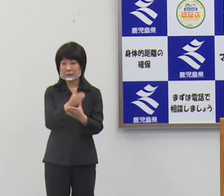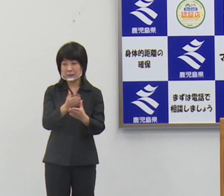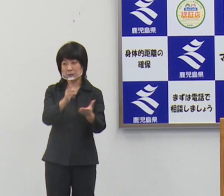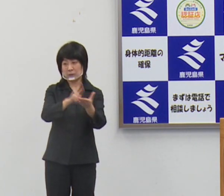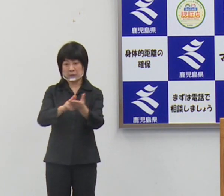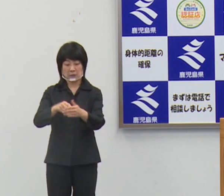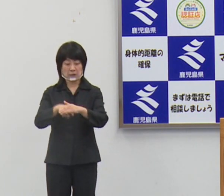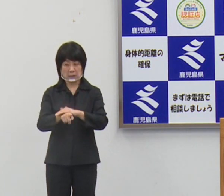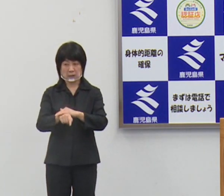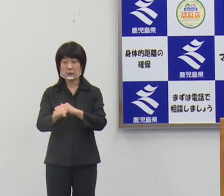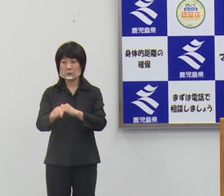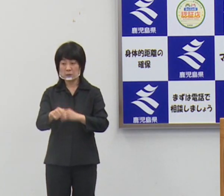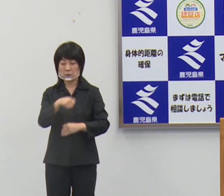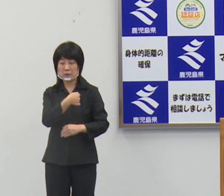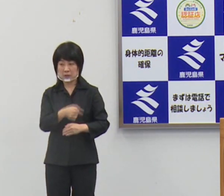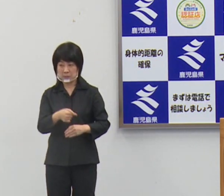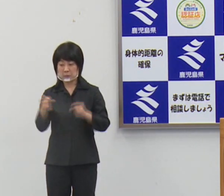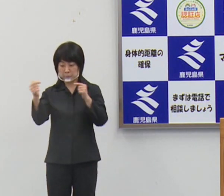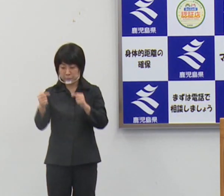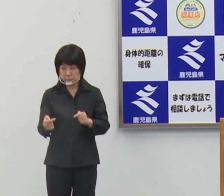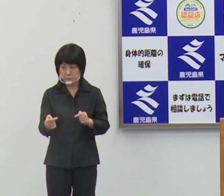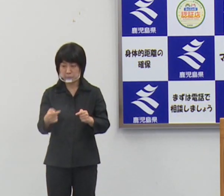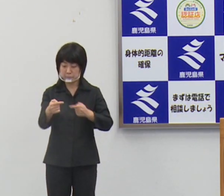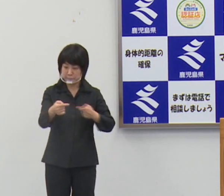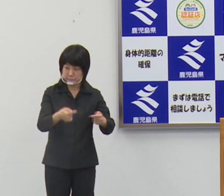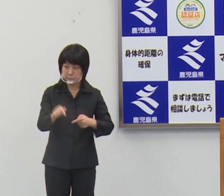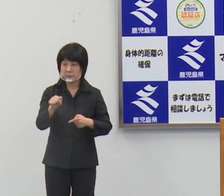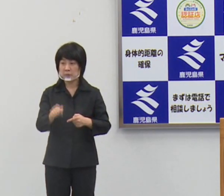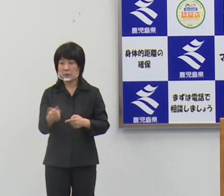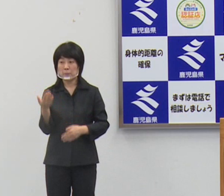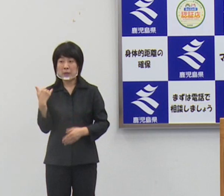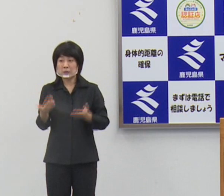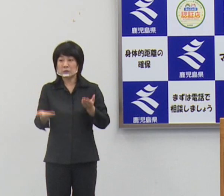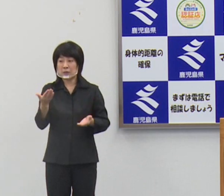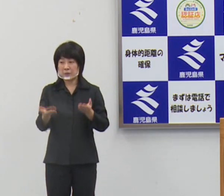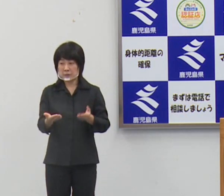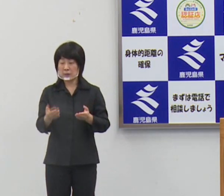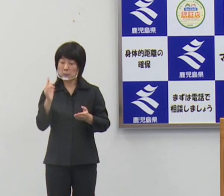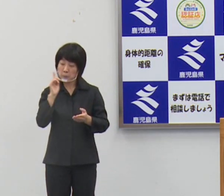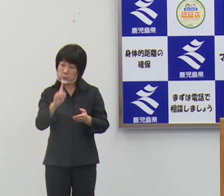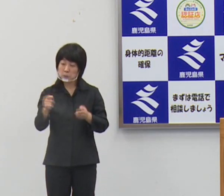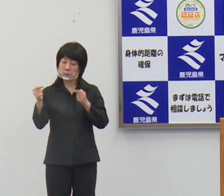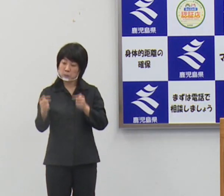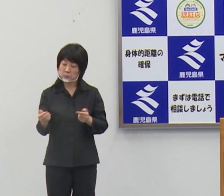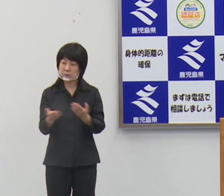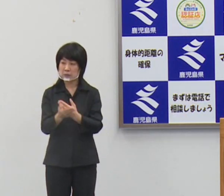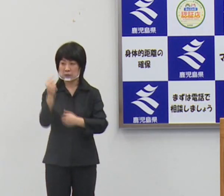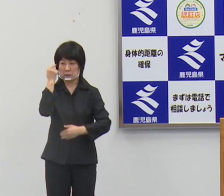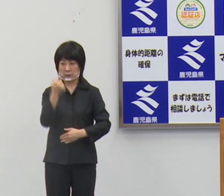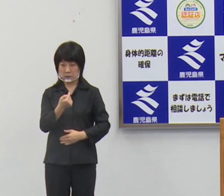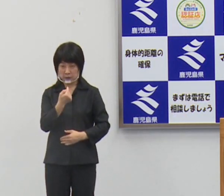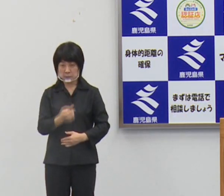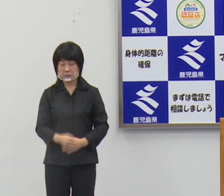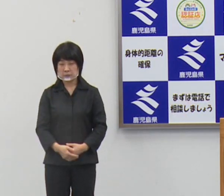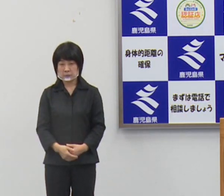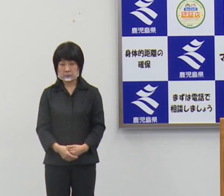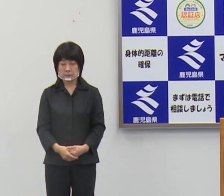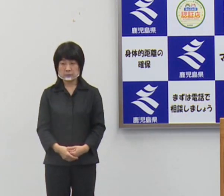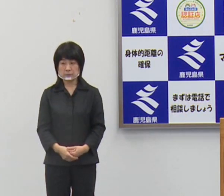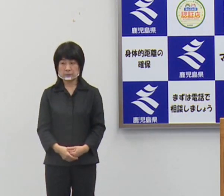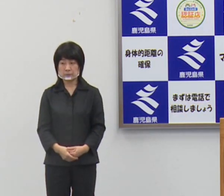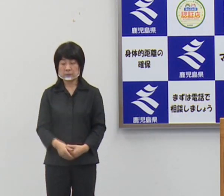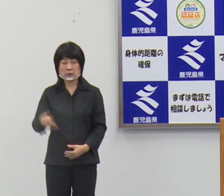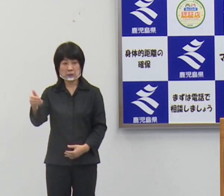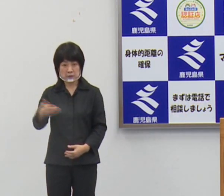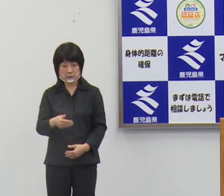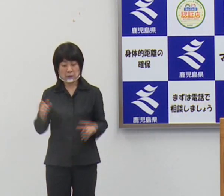まあ、その辺の意思の疎通は前回に比べると良くなったのではないかなと思っております。